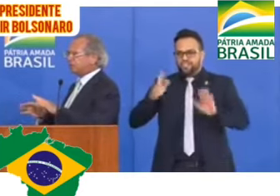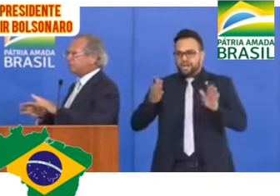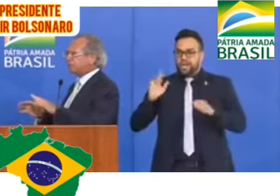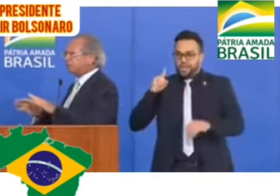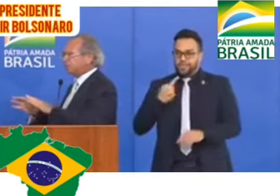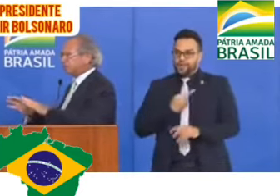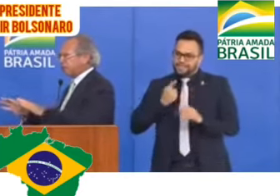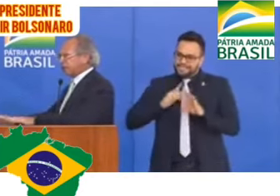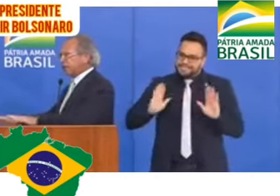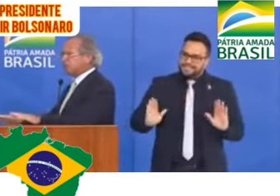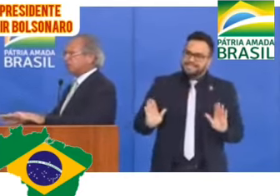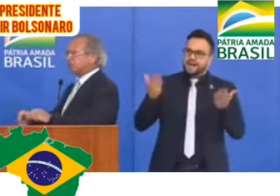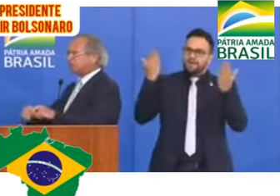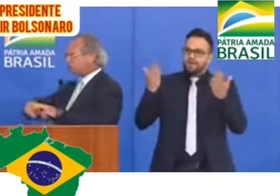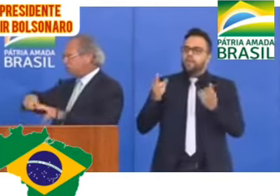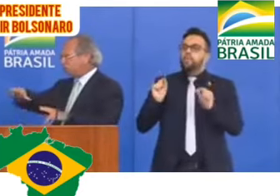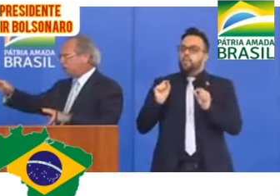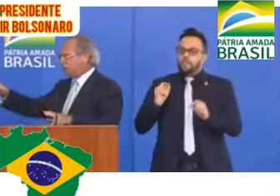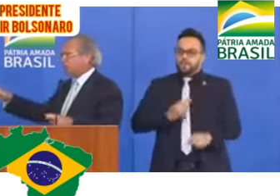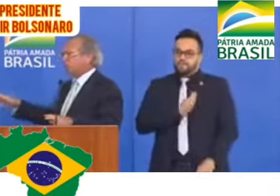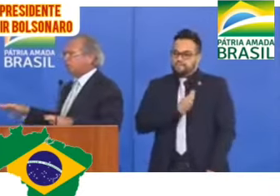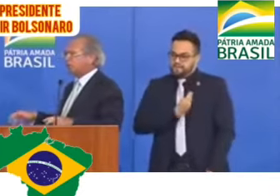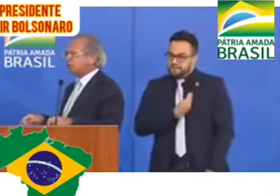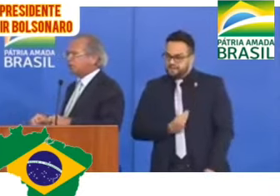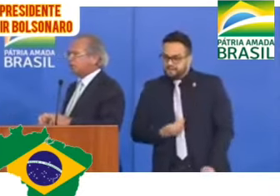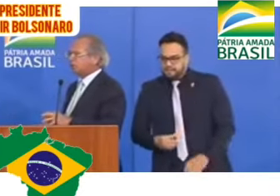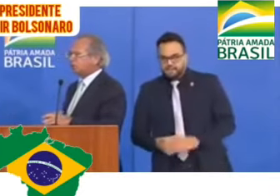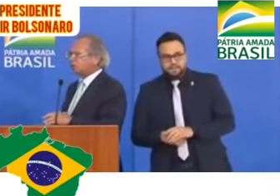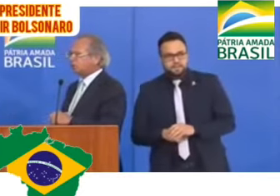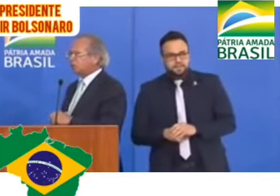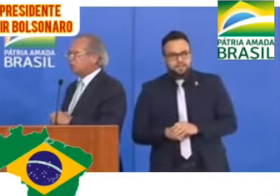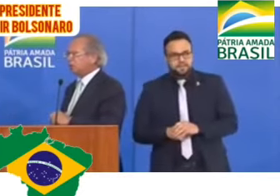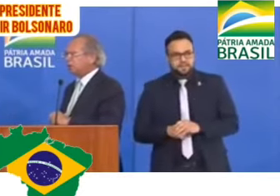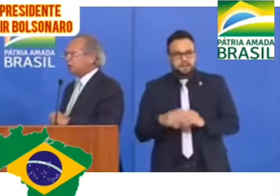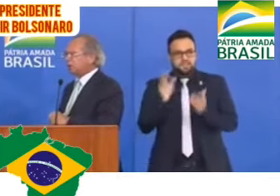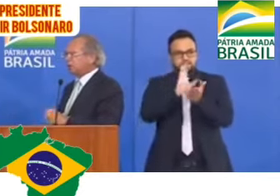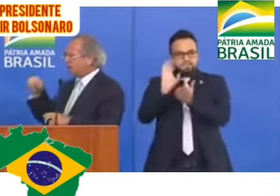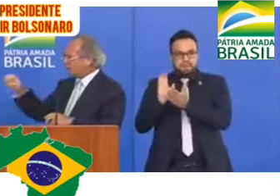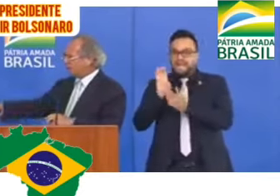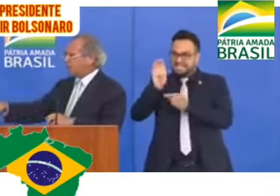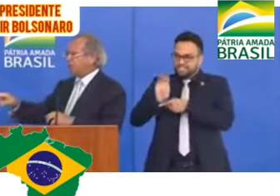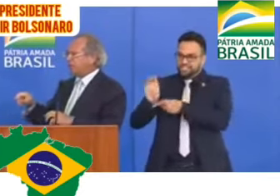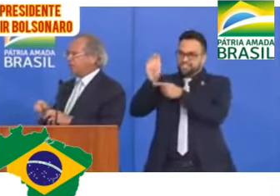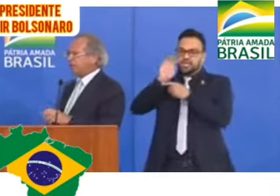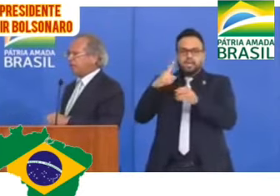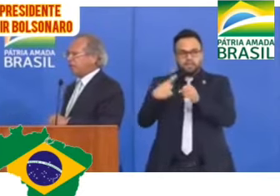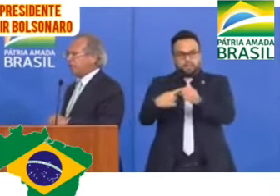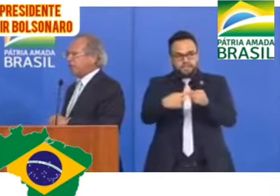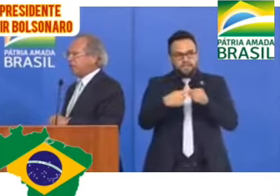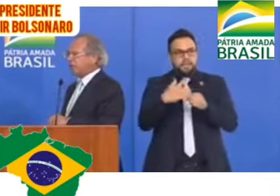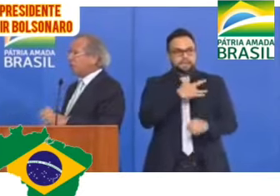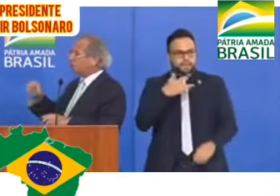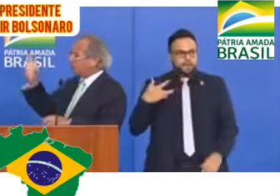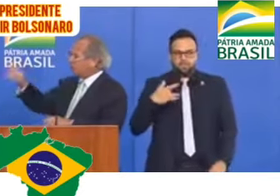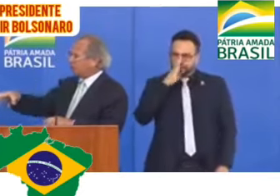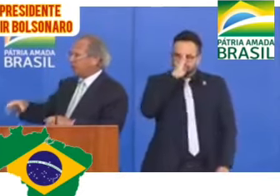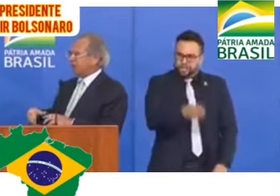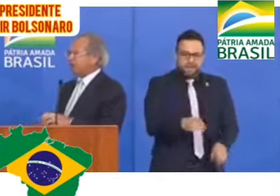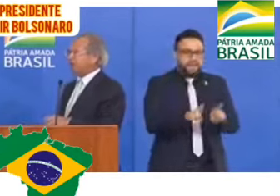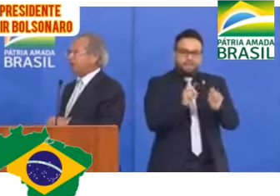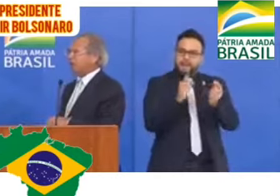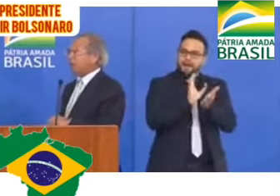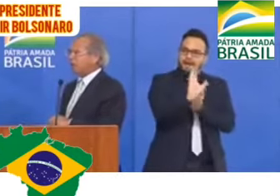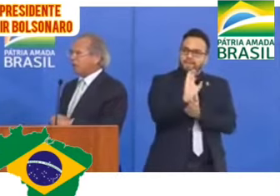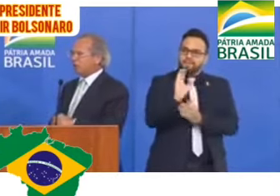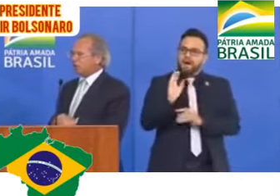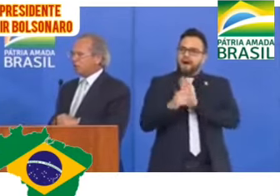vidas, gastamos, distribuímos recursos para estados e municípios, para todo mundo, para a saúde, direto na veia, o auxílio